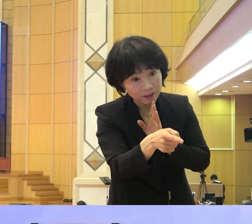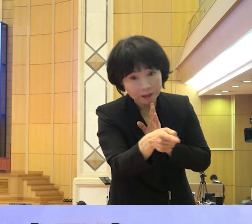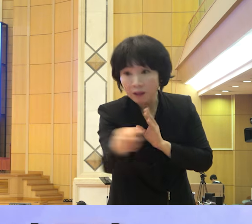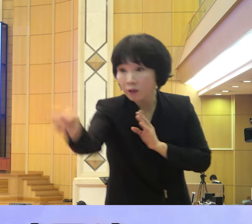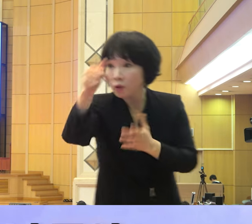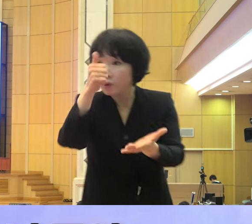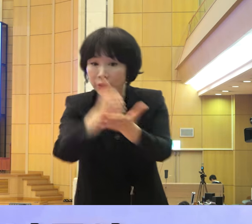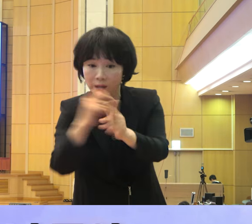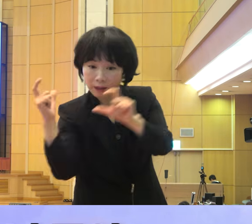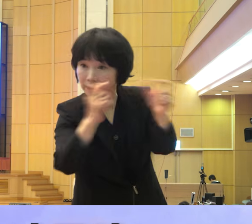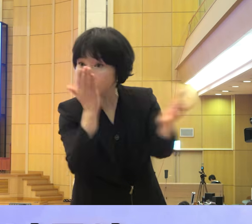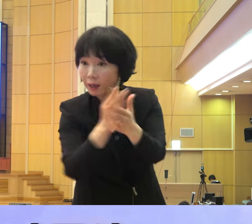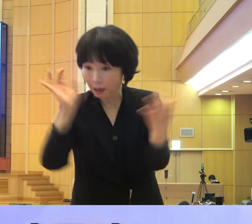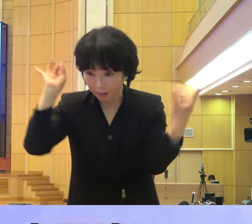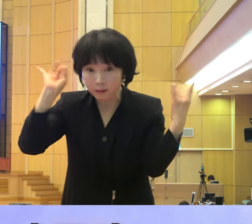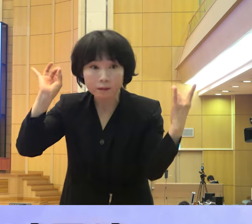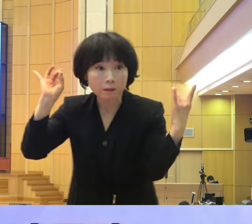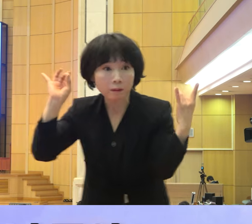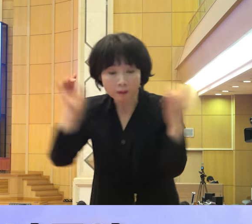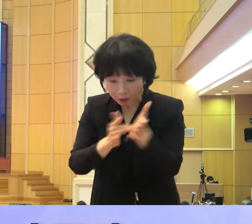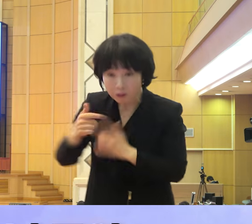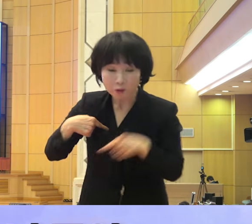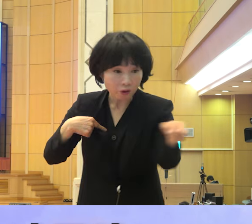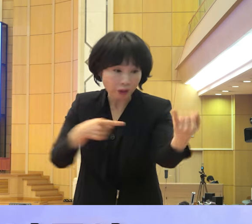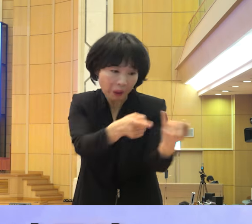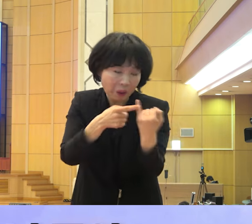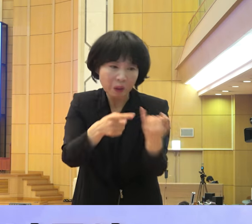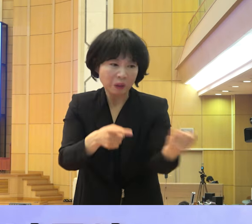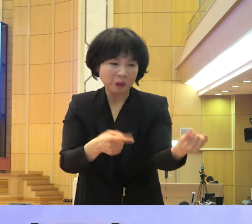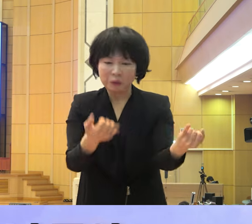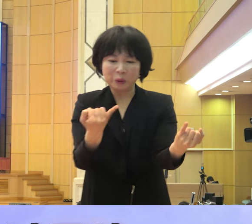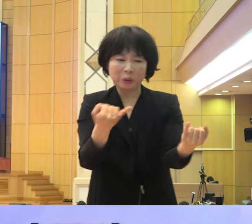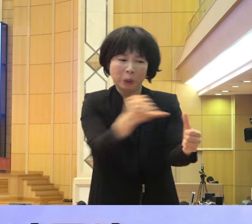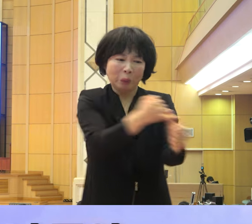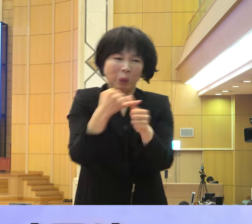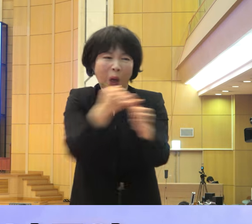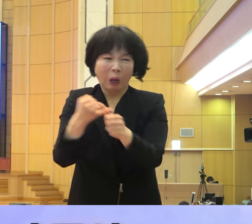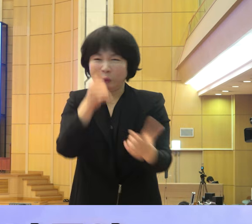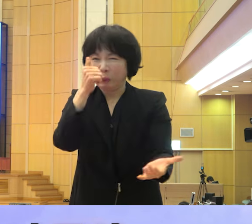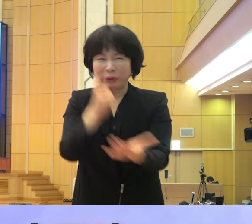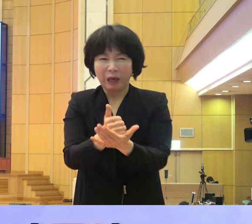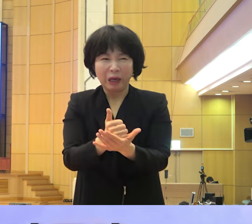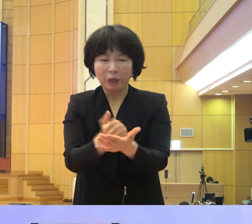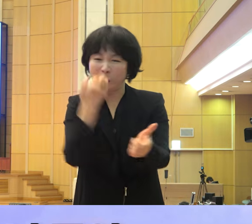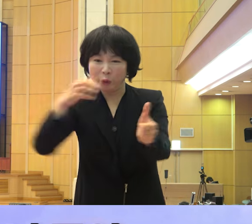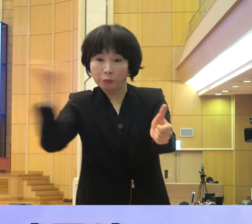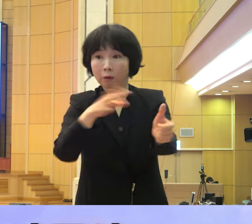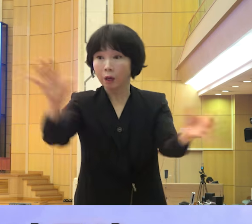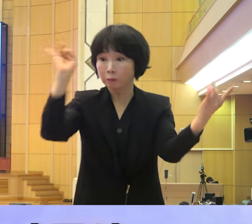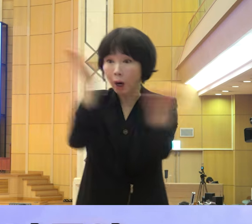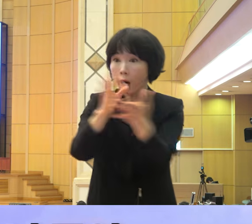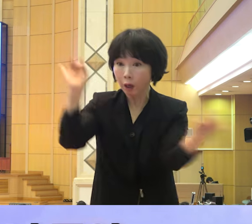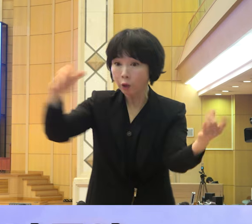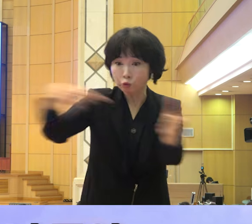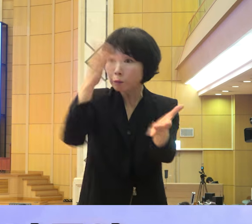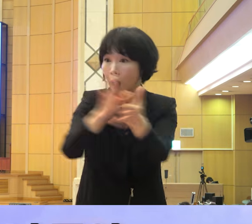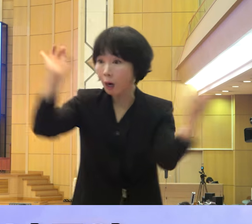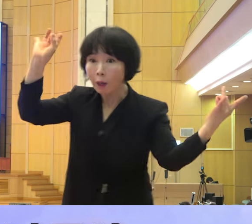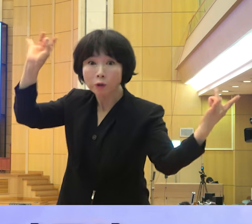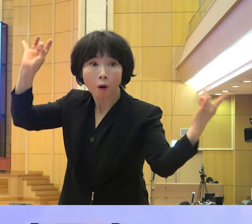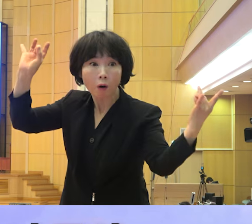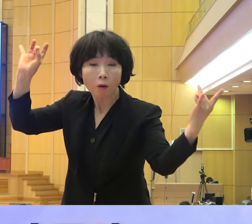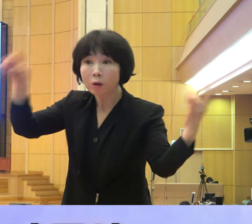가거라. 근데 그렇게 오늘날도 보면요, 교권주의자들이 맨날 그냥